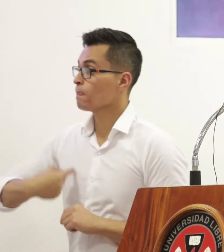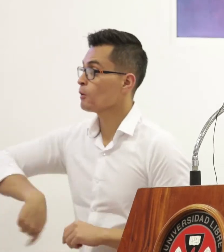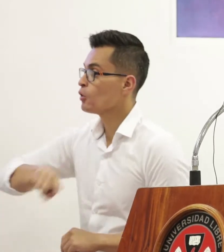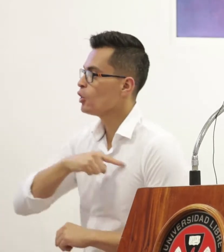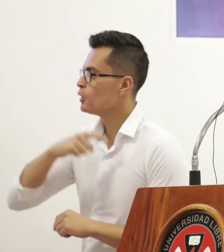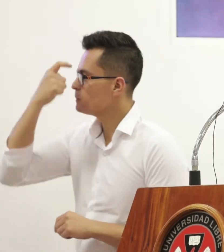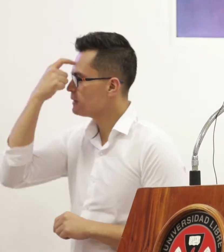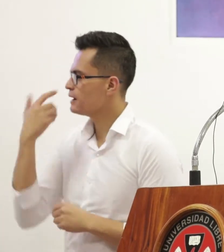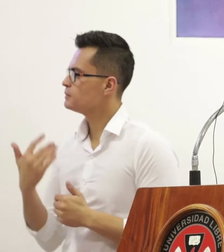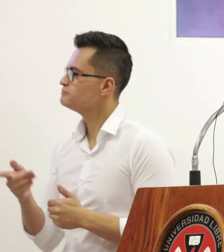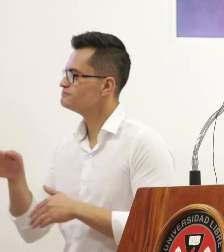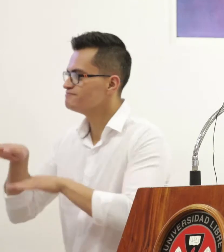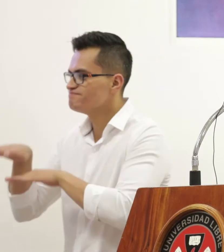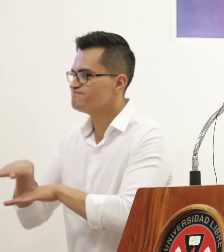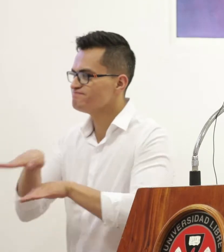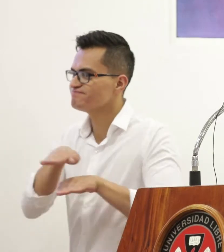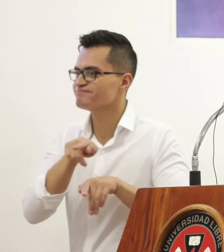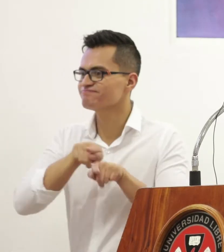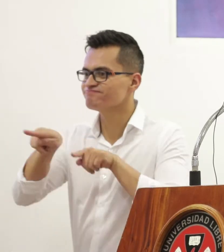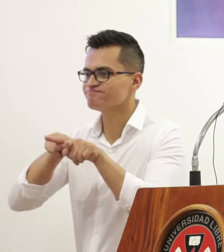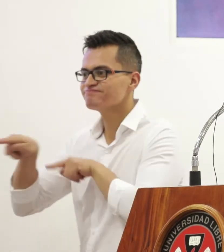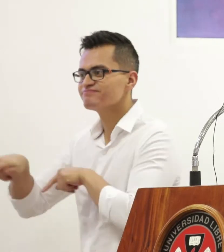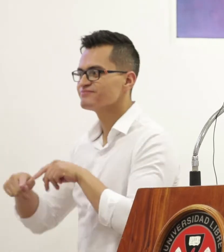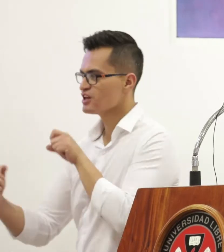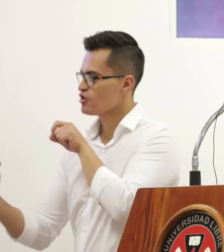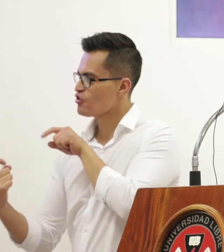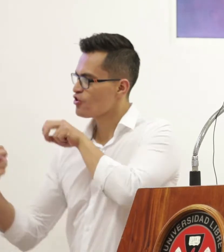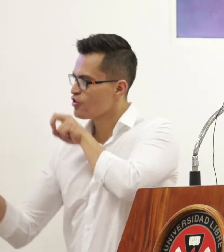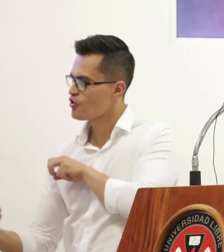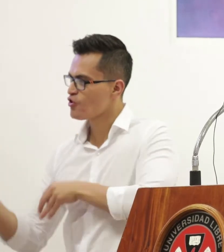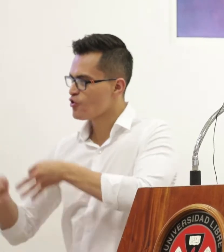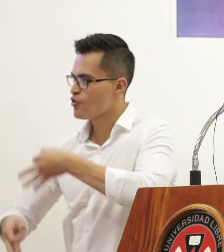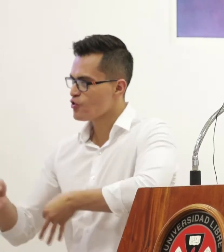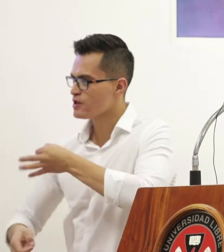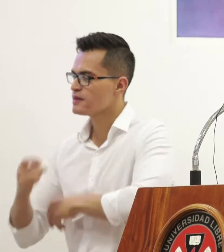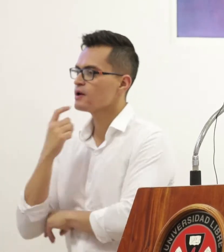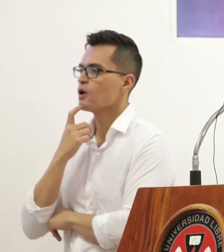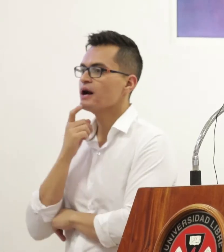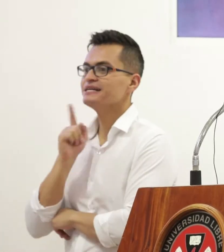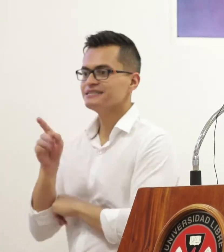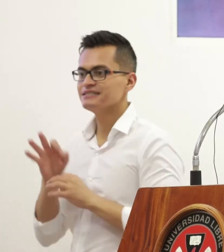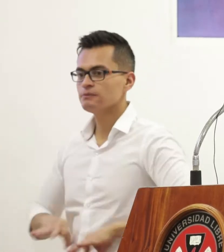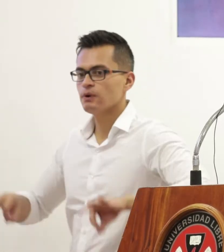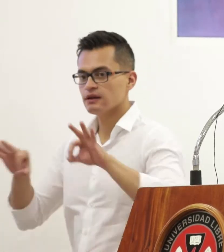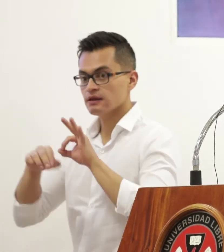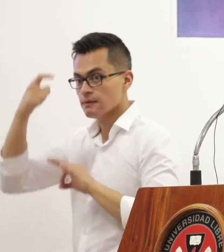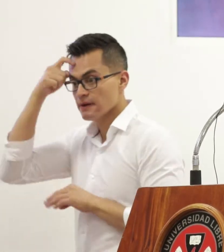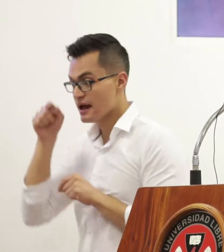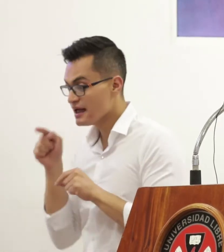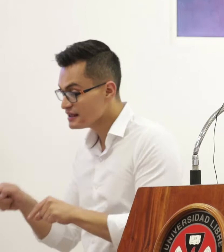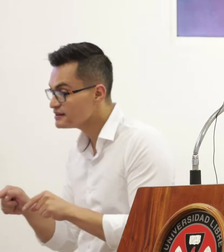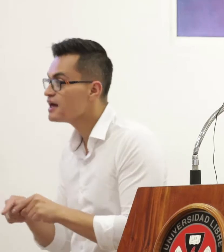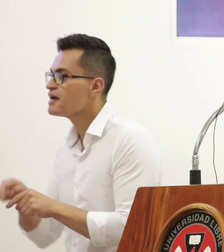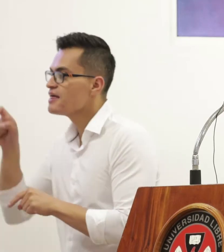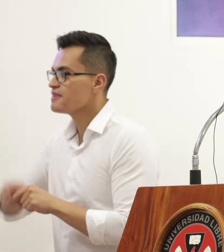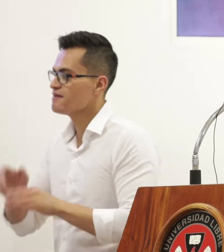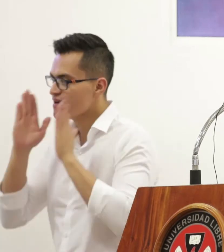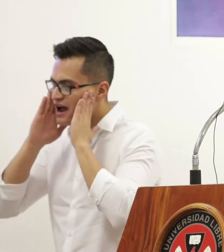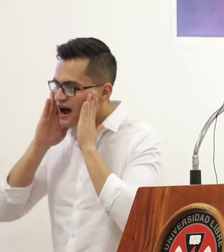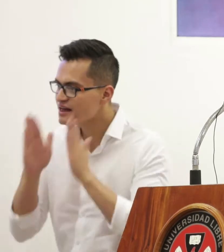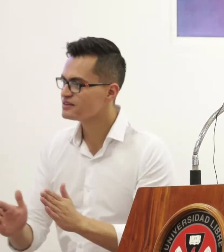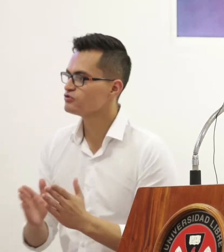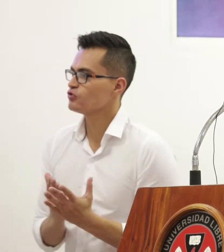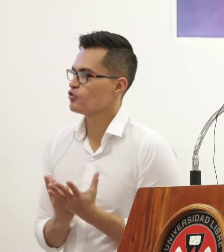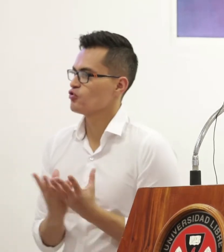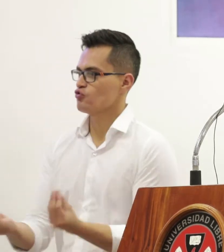los representantes de los consultorios jurídicos, que se volcara toda la acción de los consultorios jurídicos alrededor de estos dos